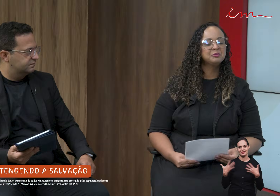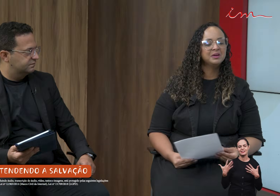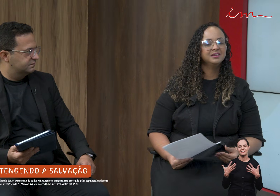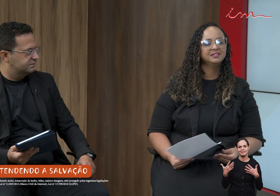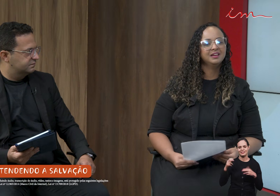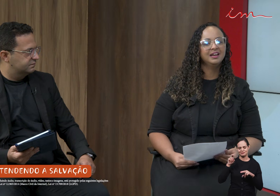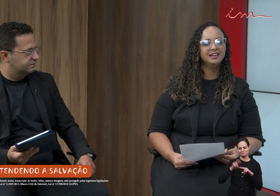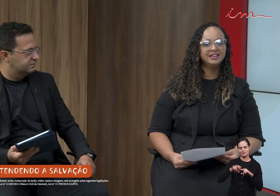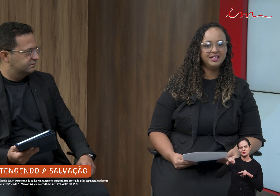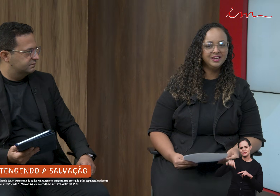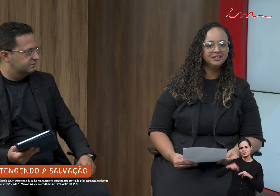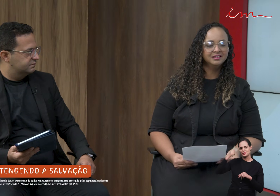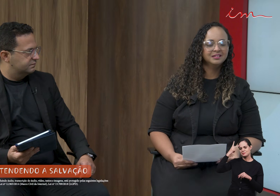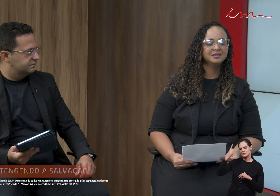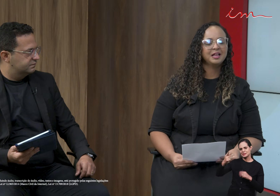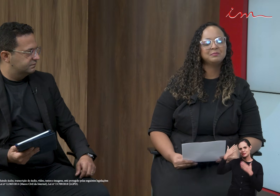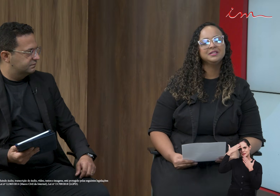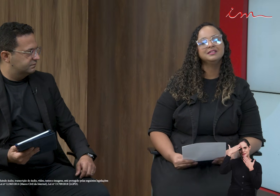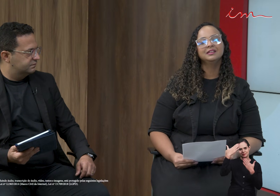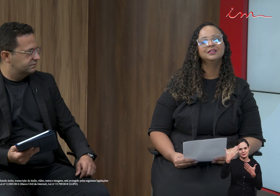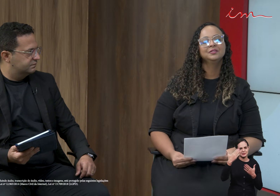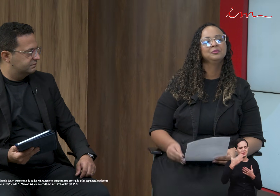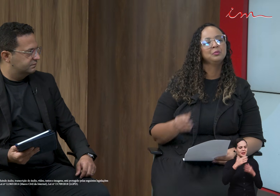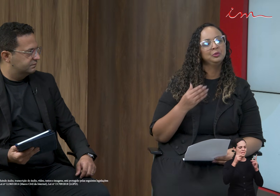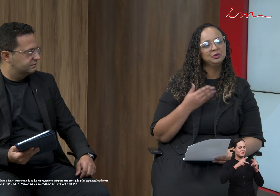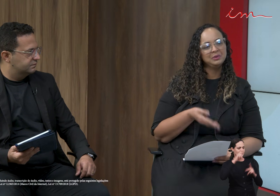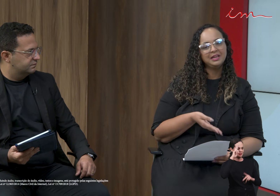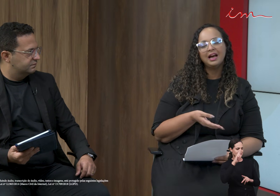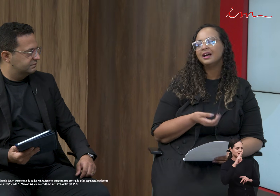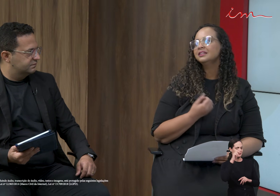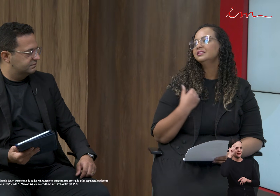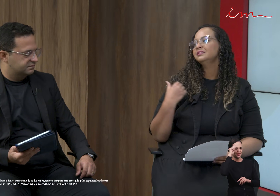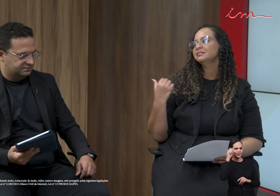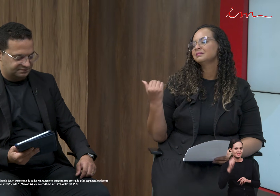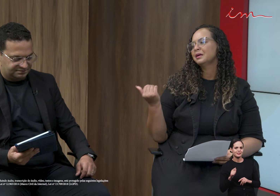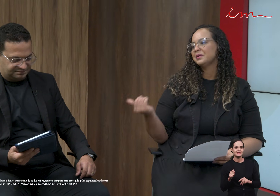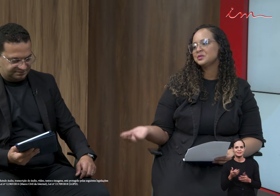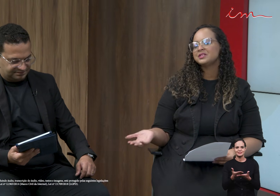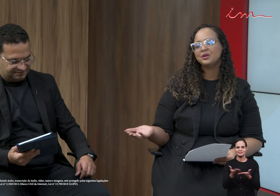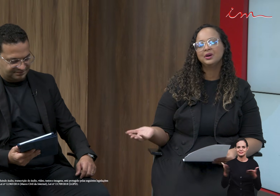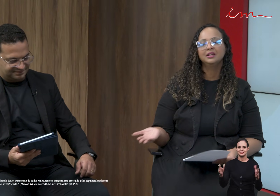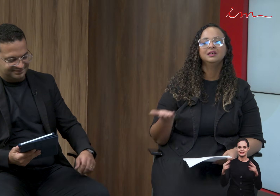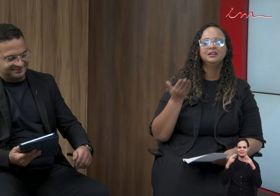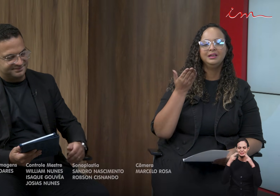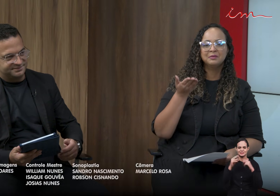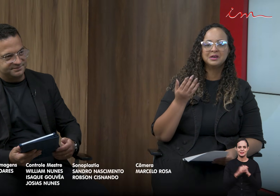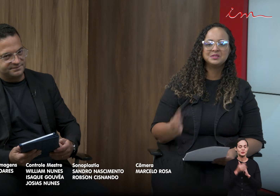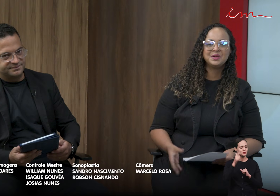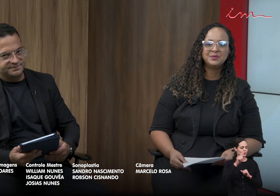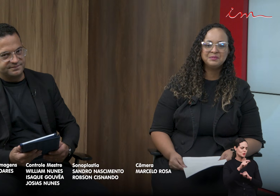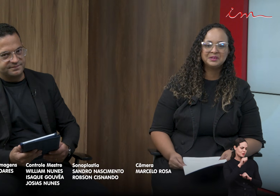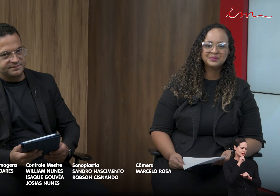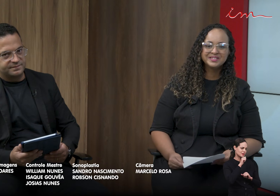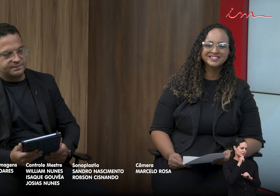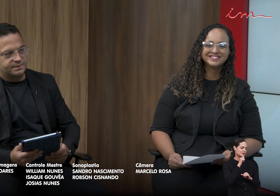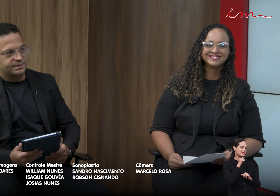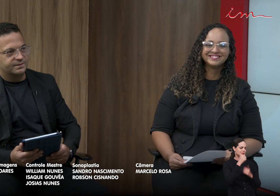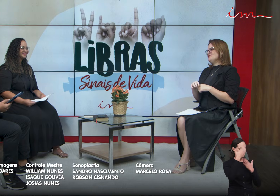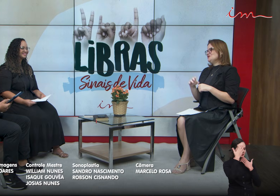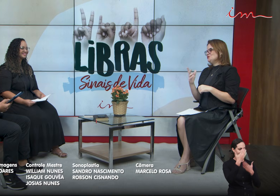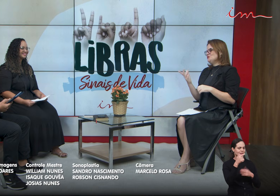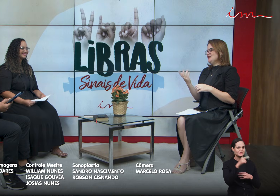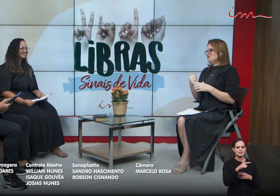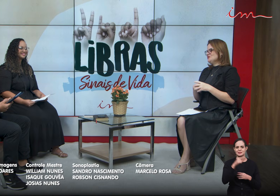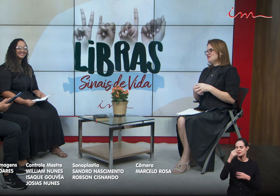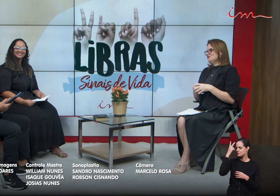É sempre uma alegria. A Priscila, muito obrigada. paz do Senhor, Alan, e a paz do Senhor, irmão. Alan, mais